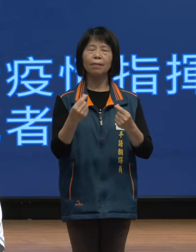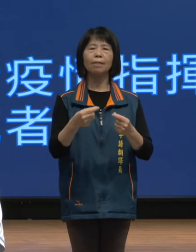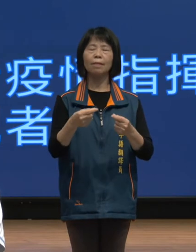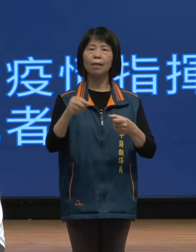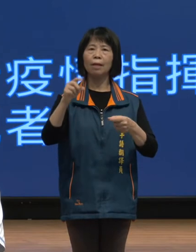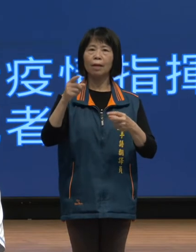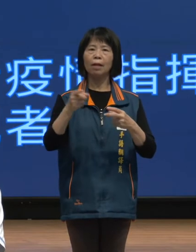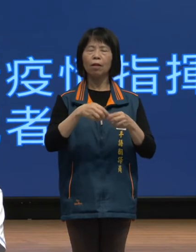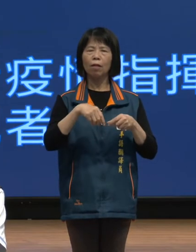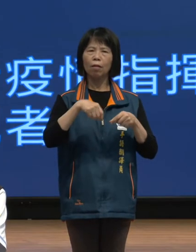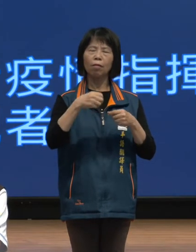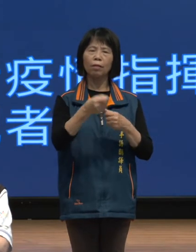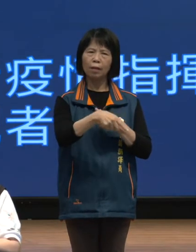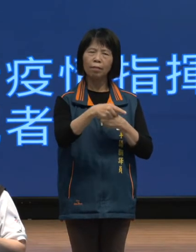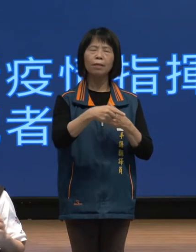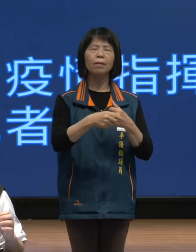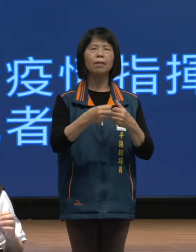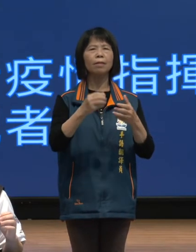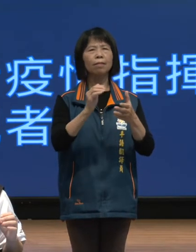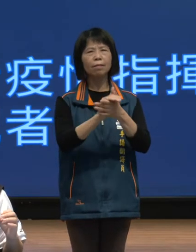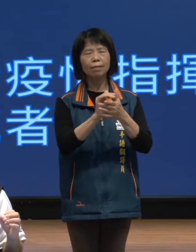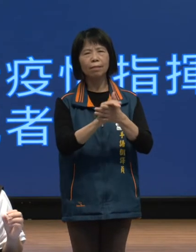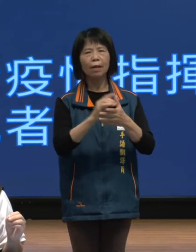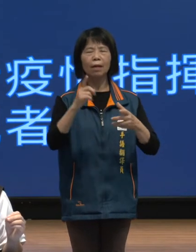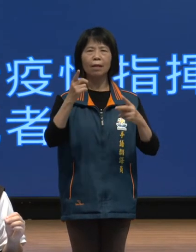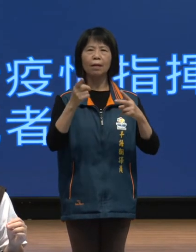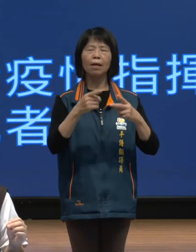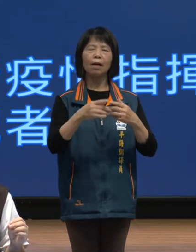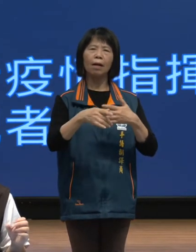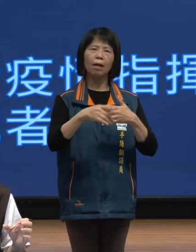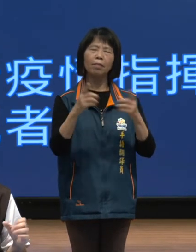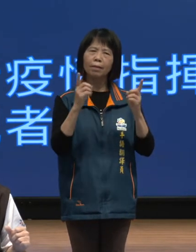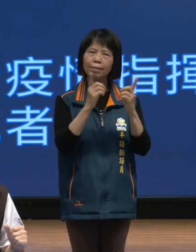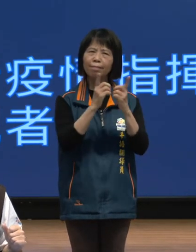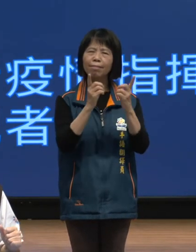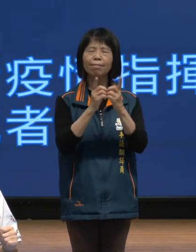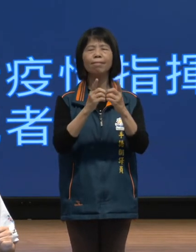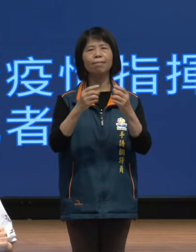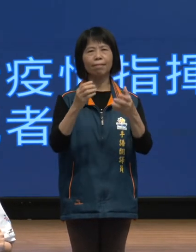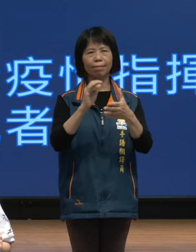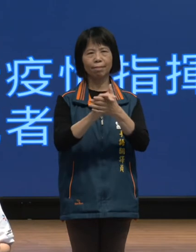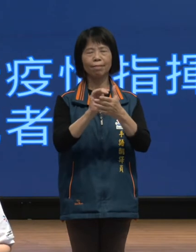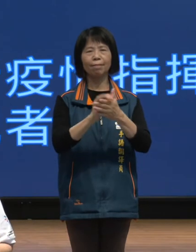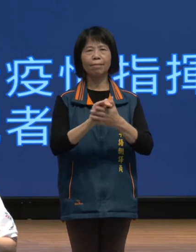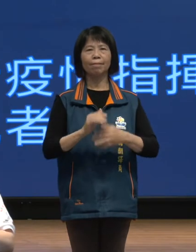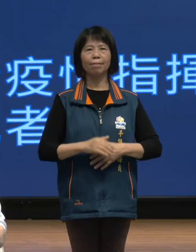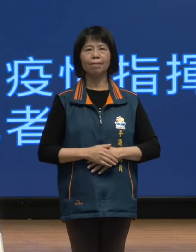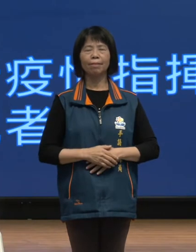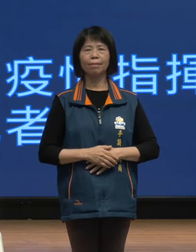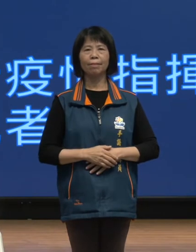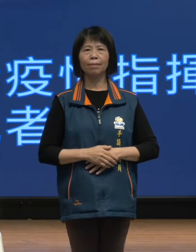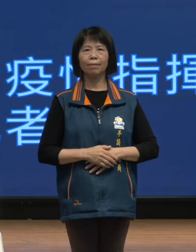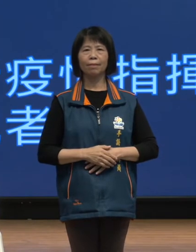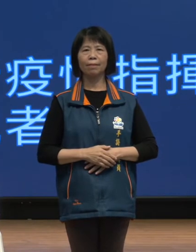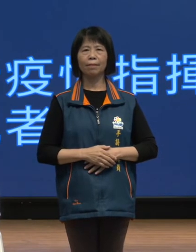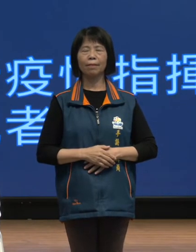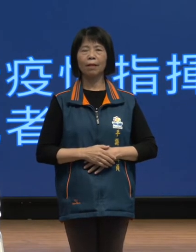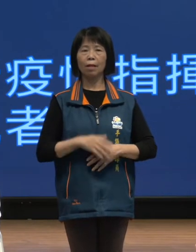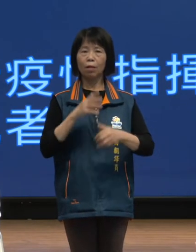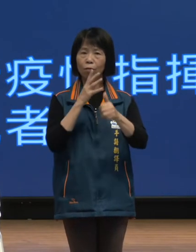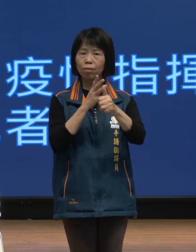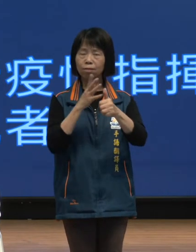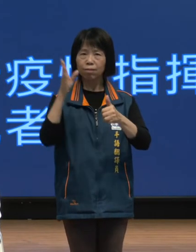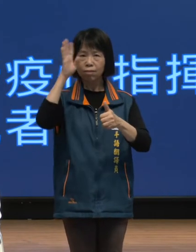拿大延伸出来的，有一些这个亲密的比较朋友的部分。所以虽然在疫调